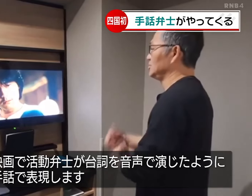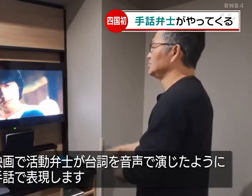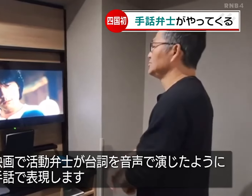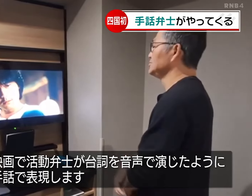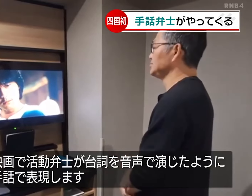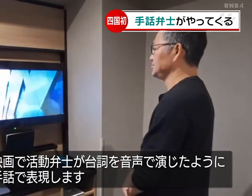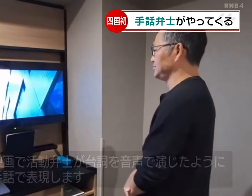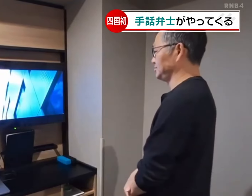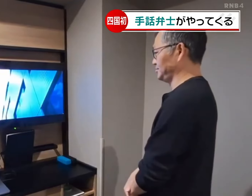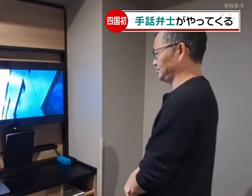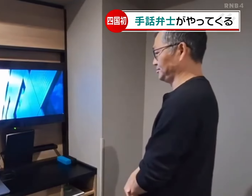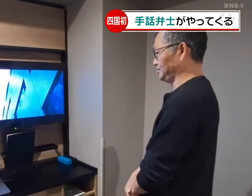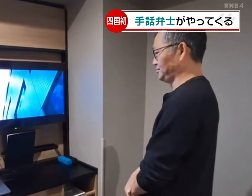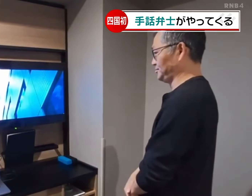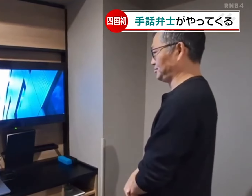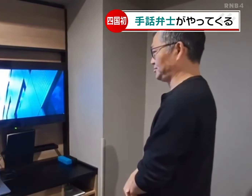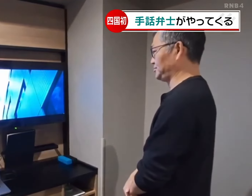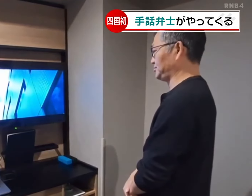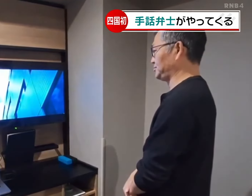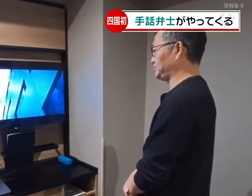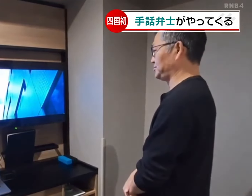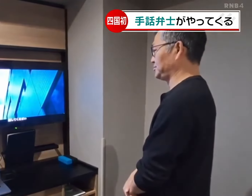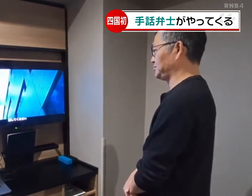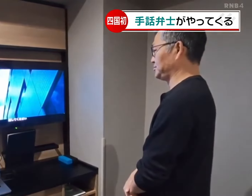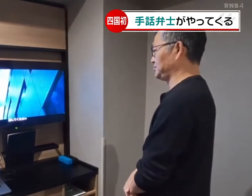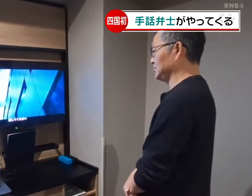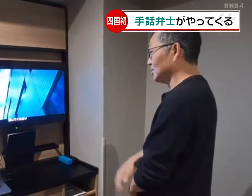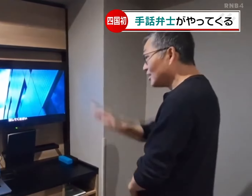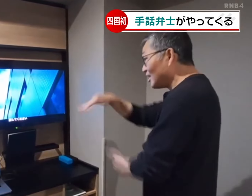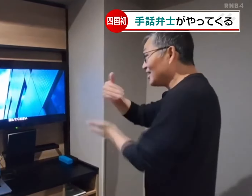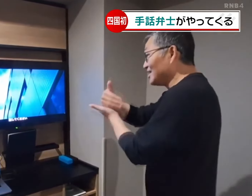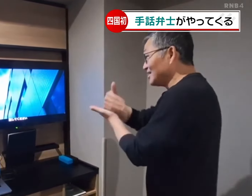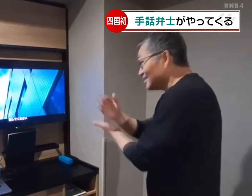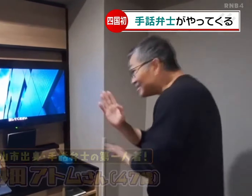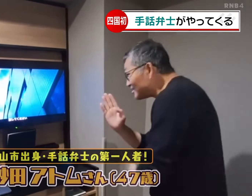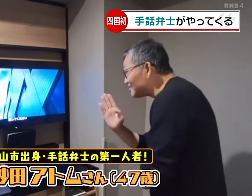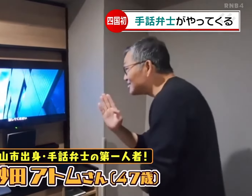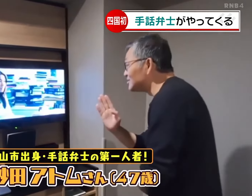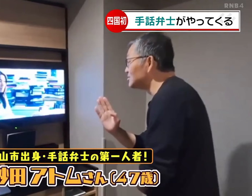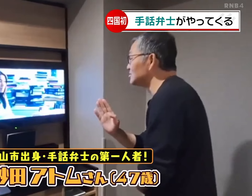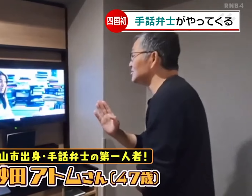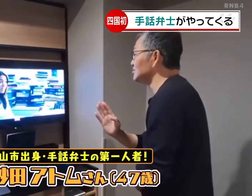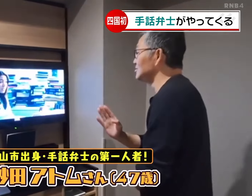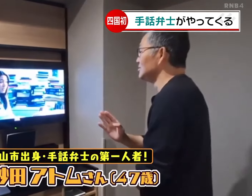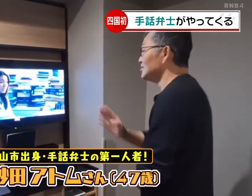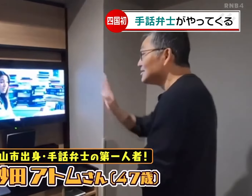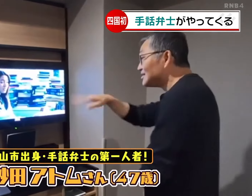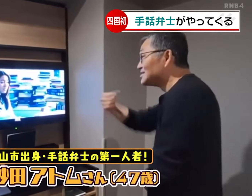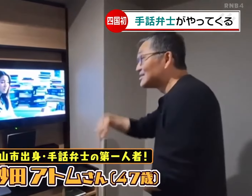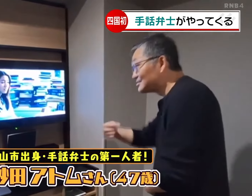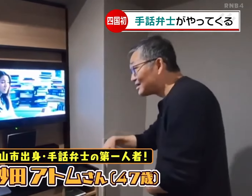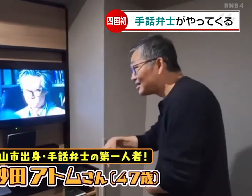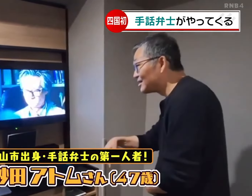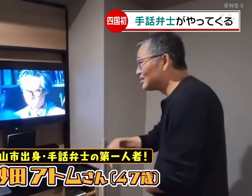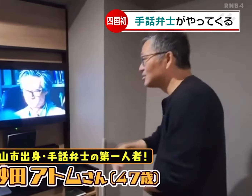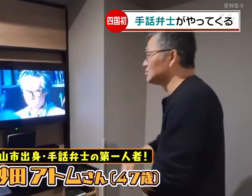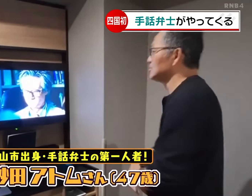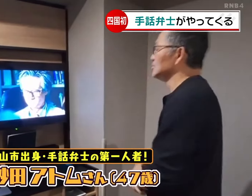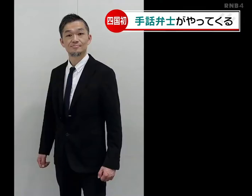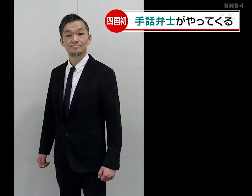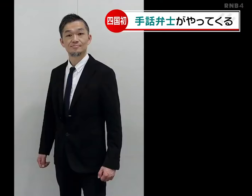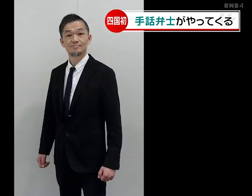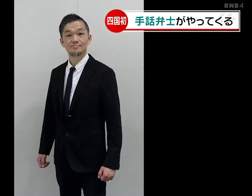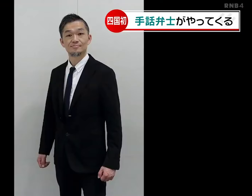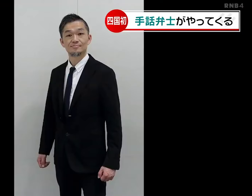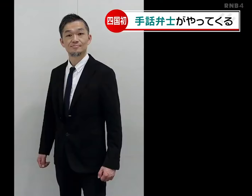現します。日本の手話弁士の第一人者、砂田アトムさん47歳。